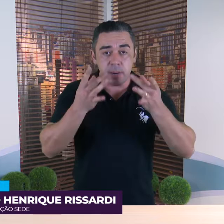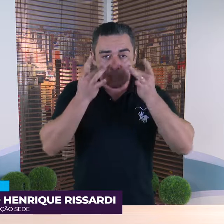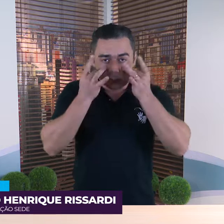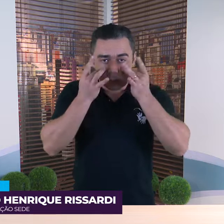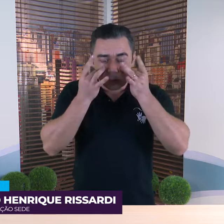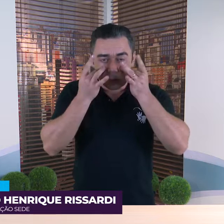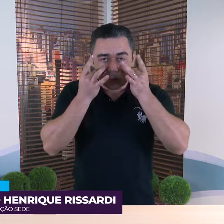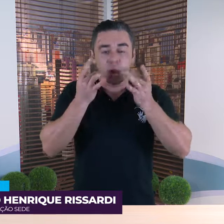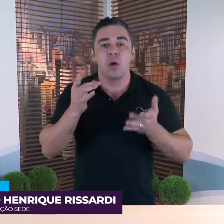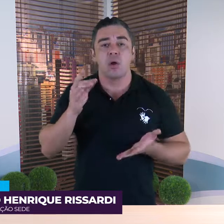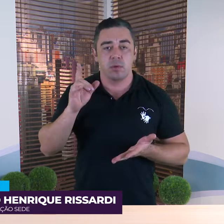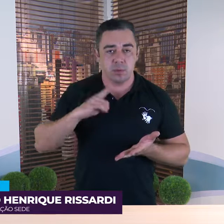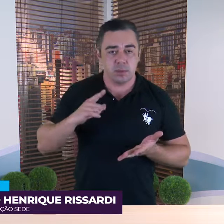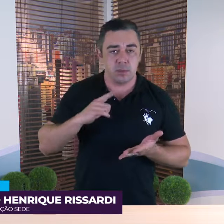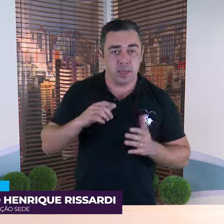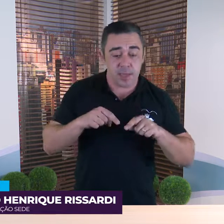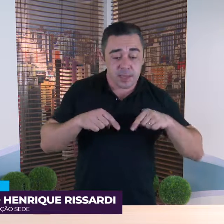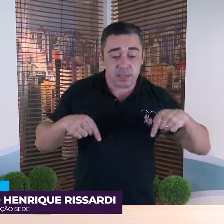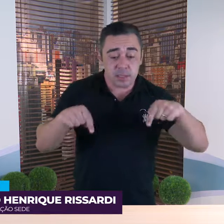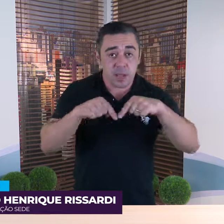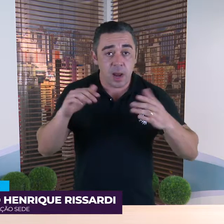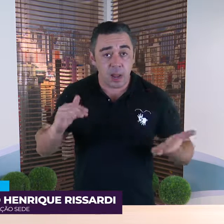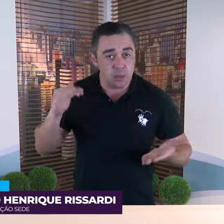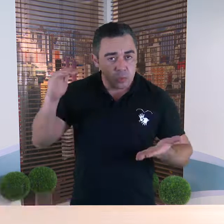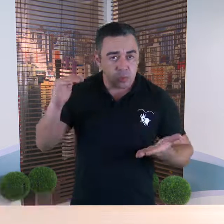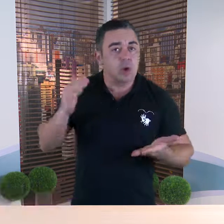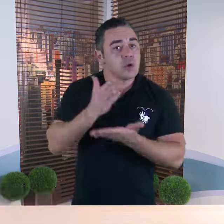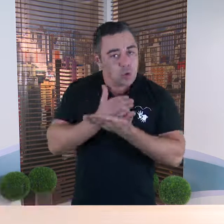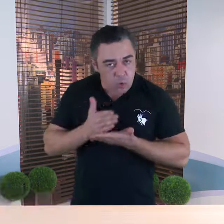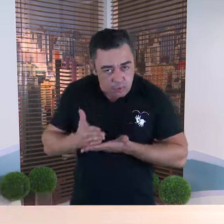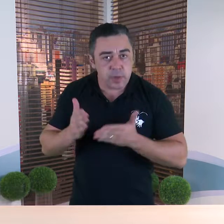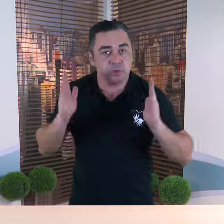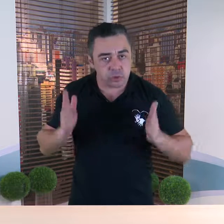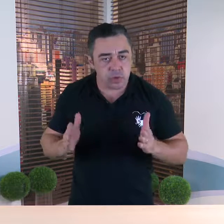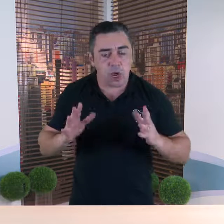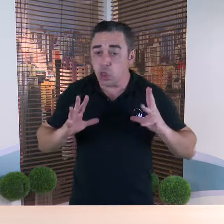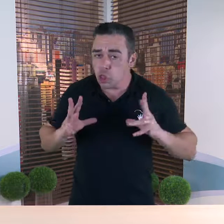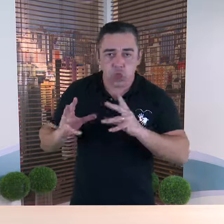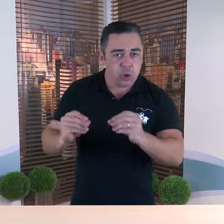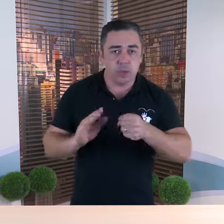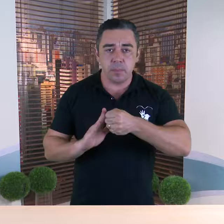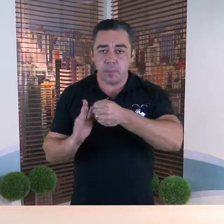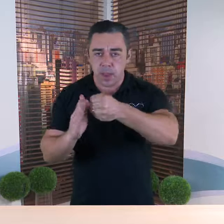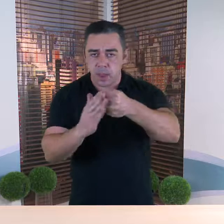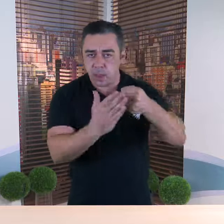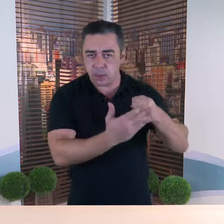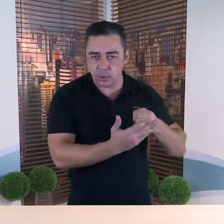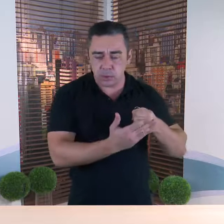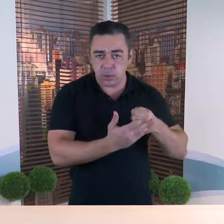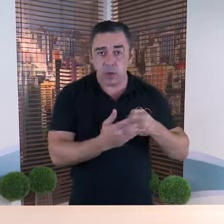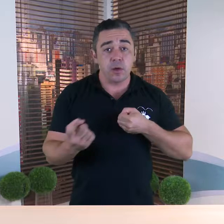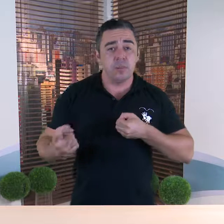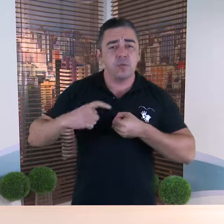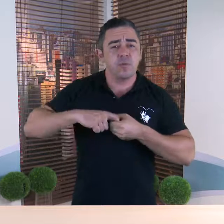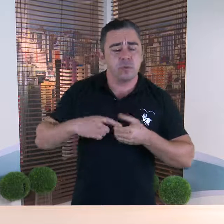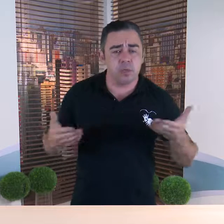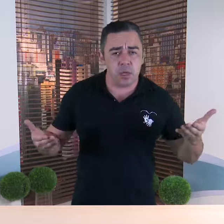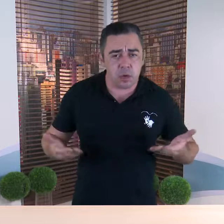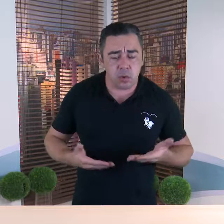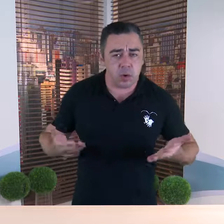aulas presenciais para a classe de adultos já começaram em todas as nossas congregações. Vamos retornar à